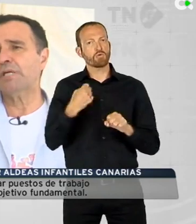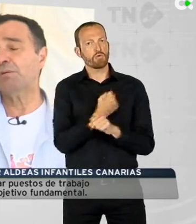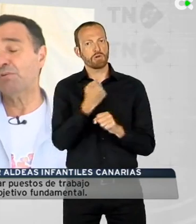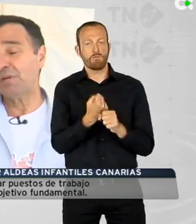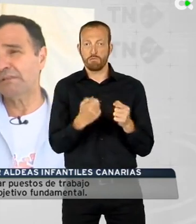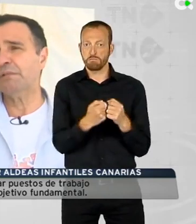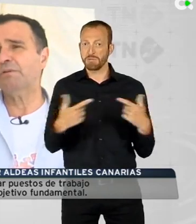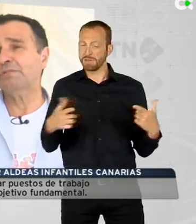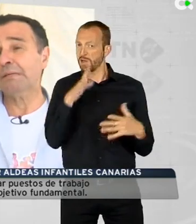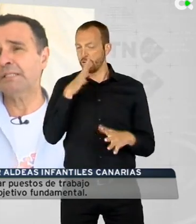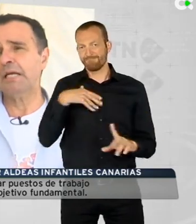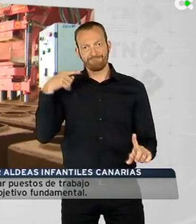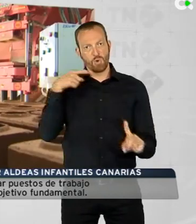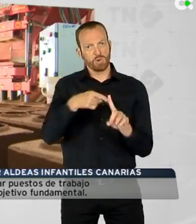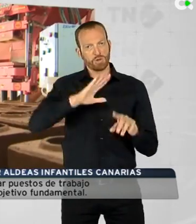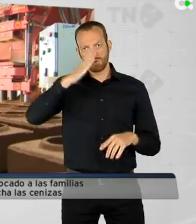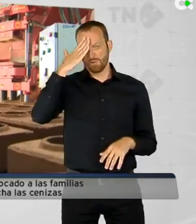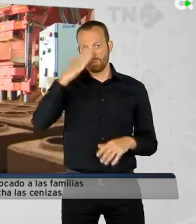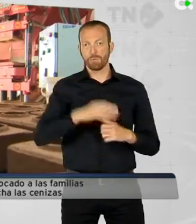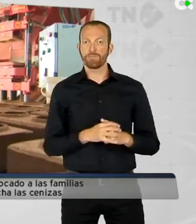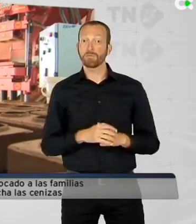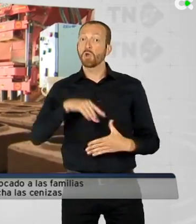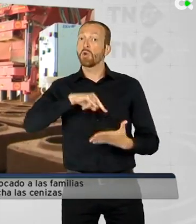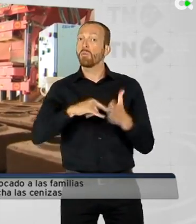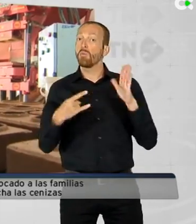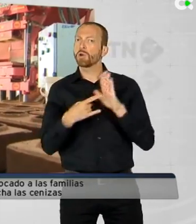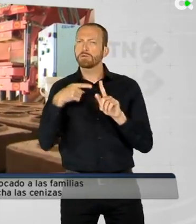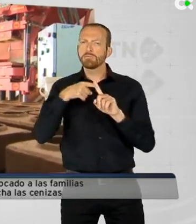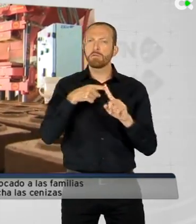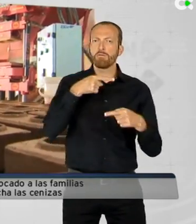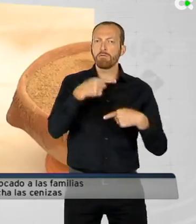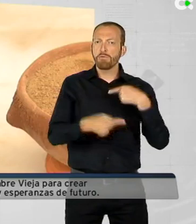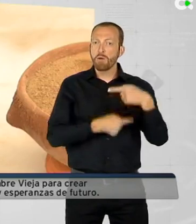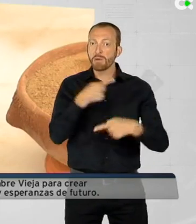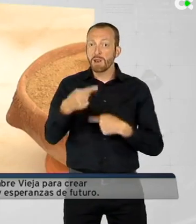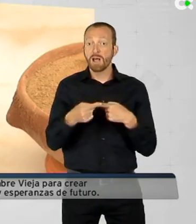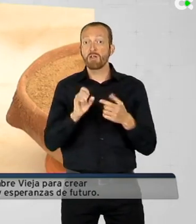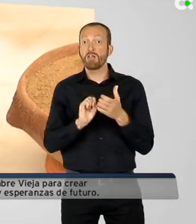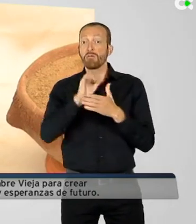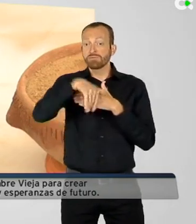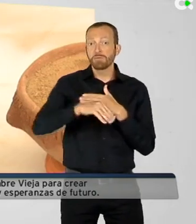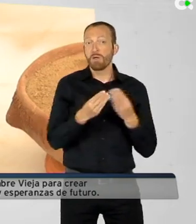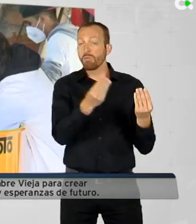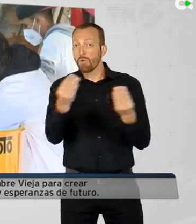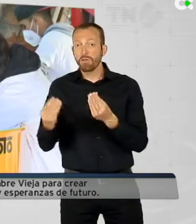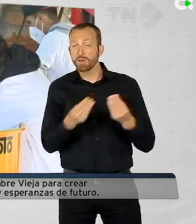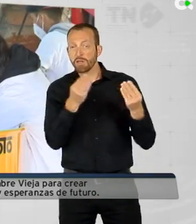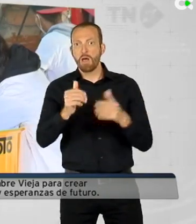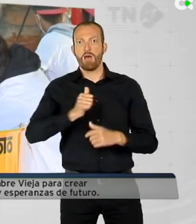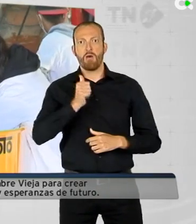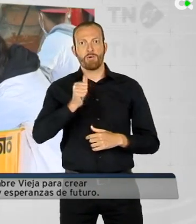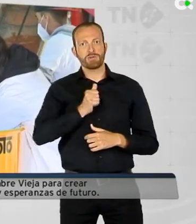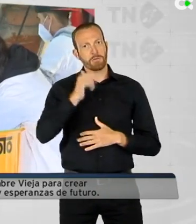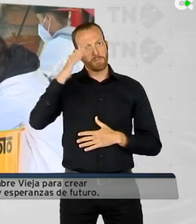trabajo, que es nuestro objetivo fundamental. Un proyecto enfocado a las familias que aprovecha la ceniza del volcán de Cumbre Vieja para